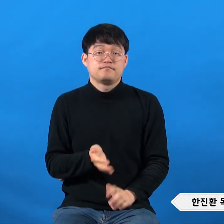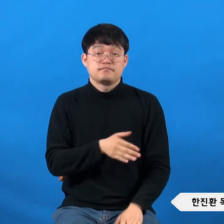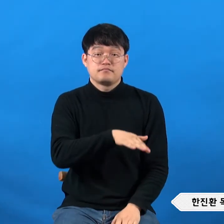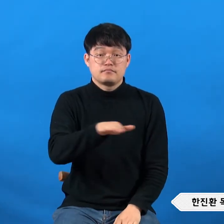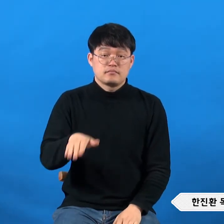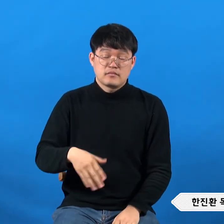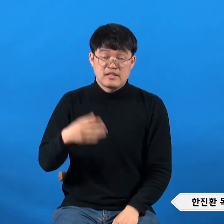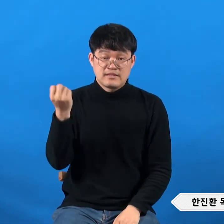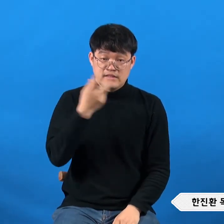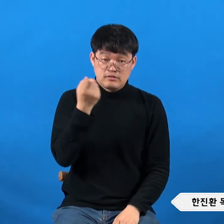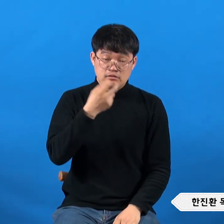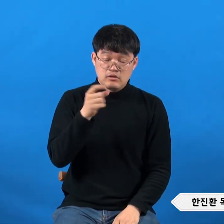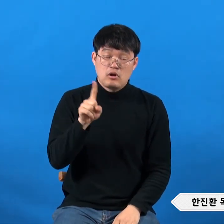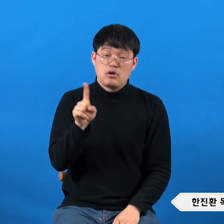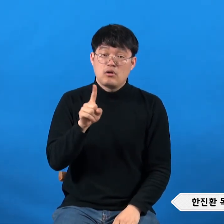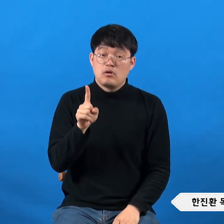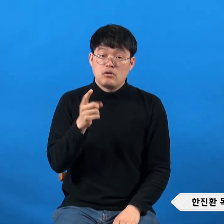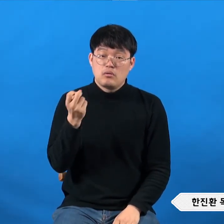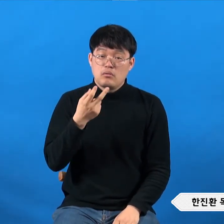얼마나 자주 바라봐야 됩니까?